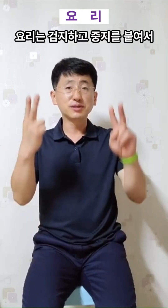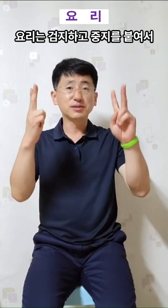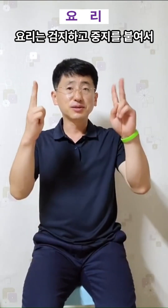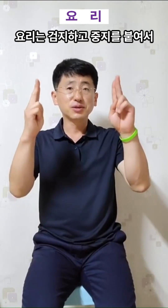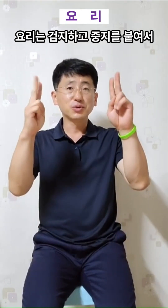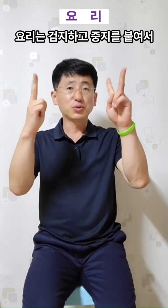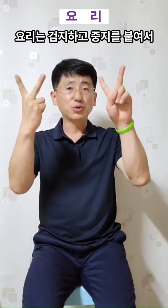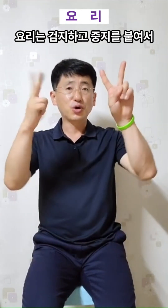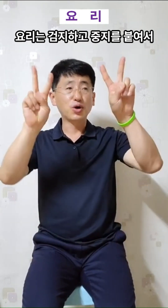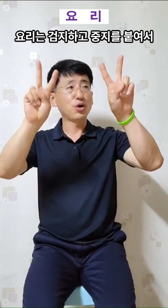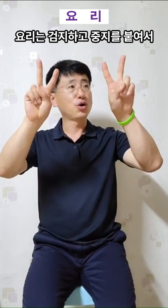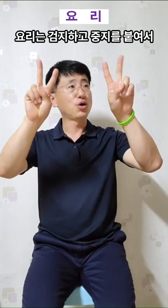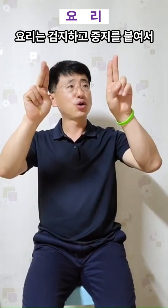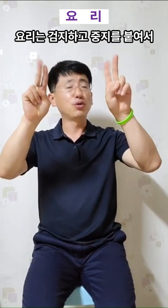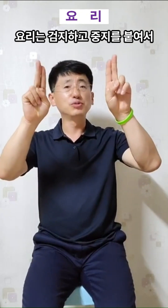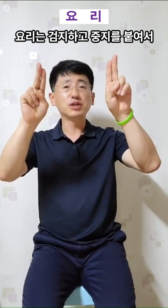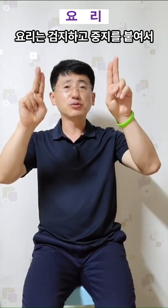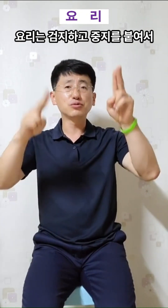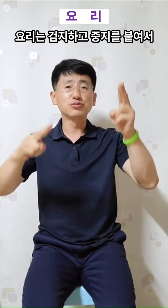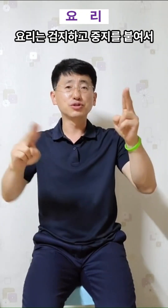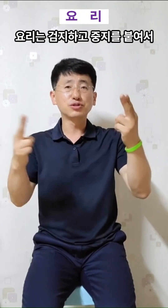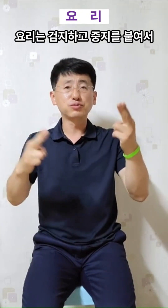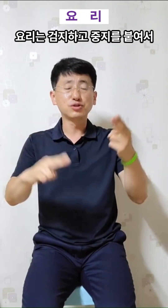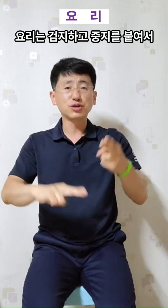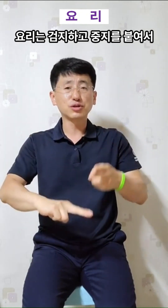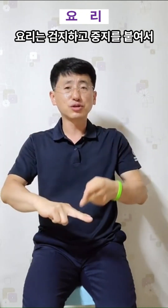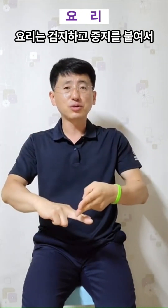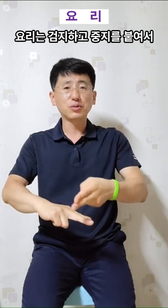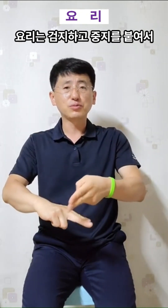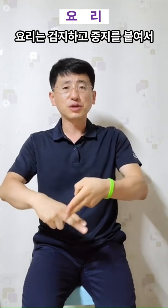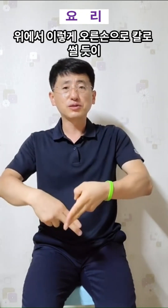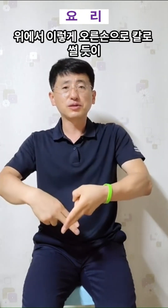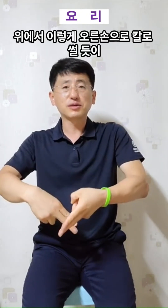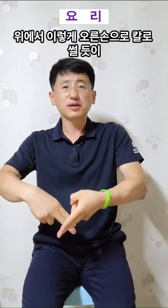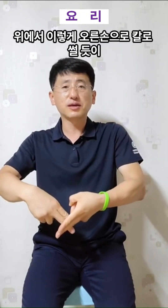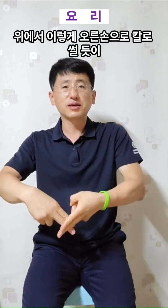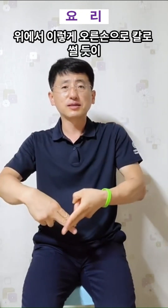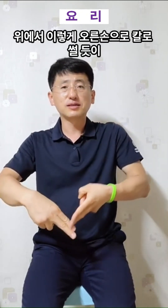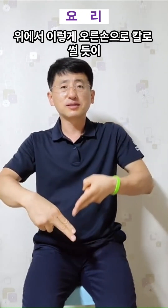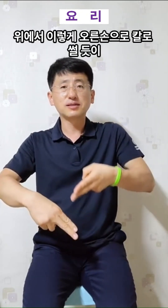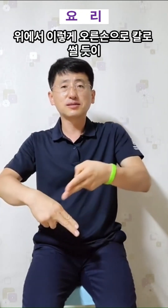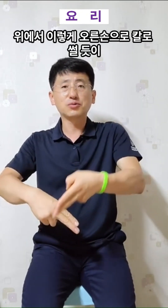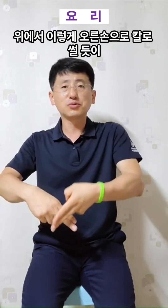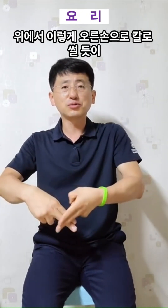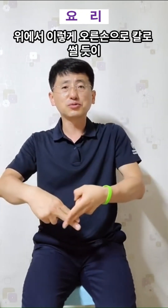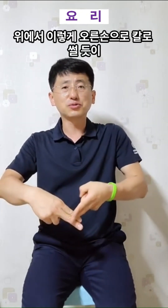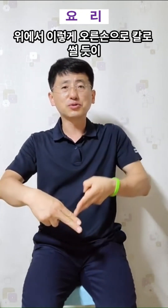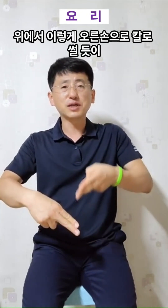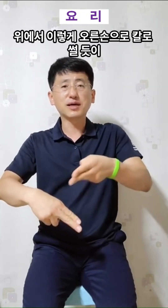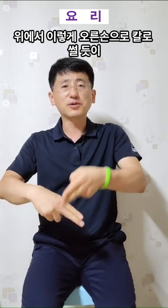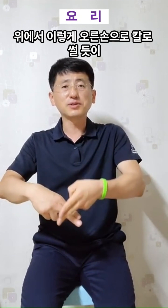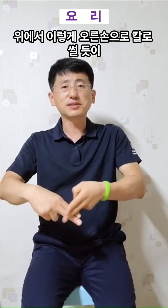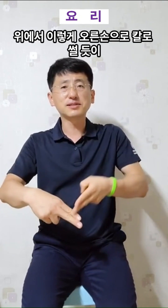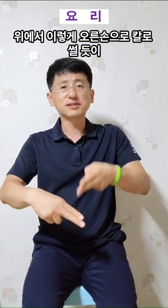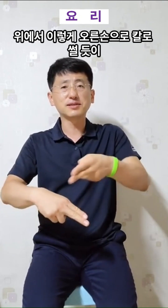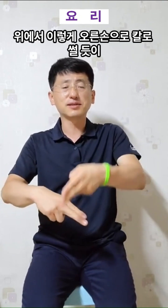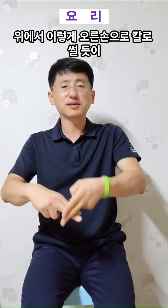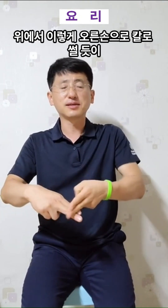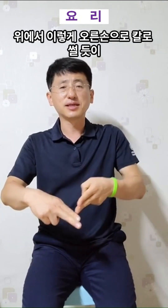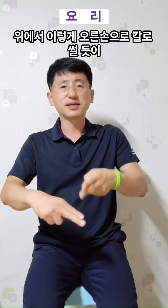요리는 요 검지하고 중지를 붙여서 위에서 이렇게 쓱쓱 오른손으로 칼로 쓸듯이